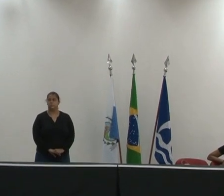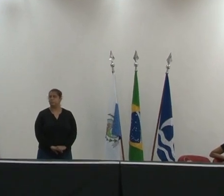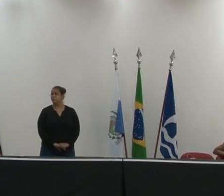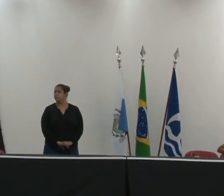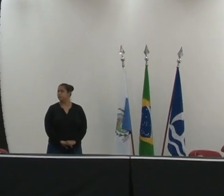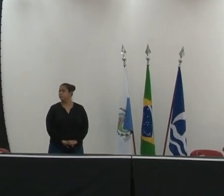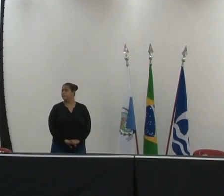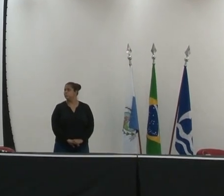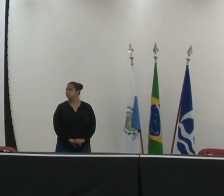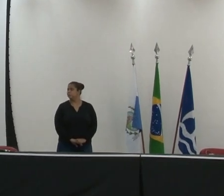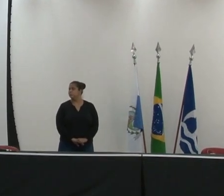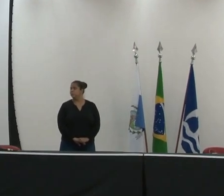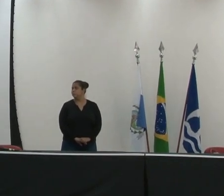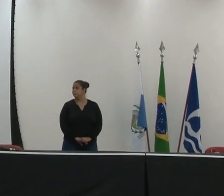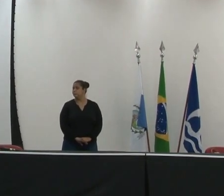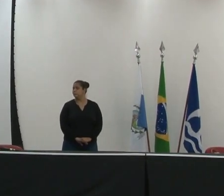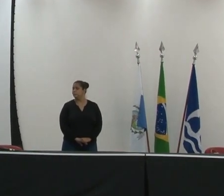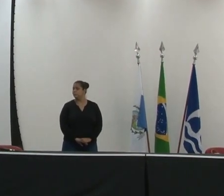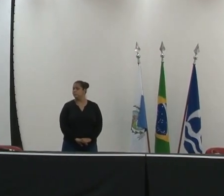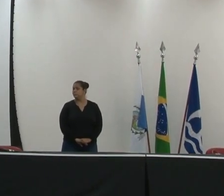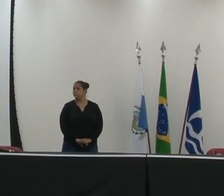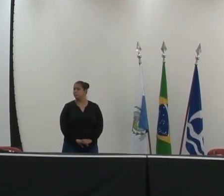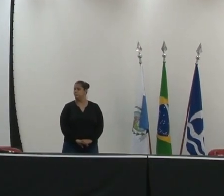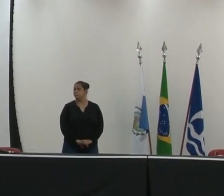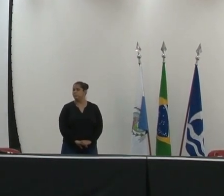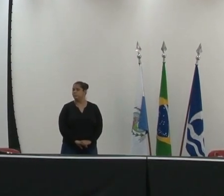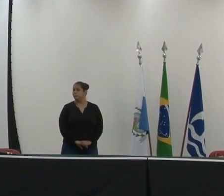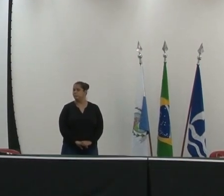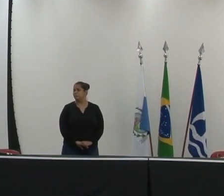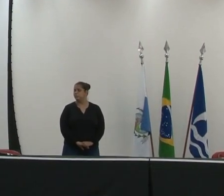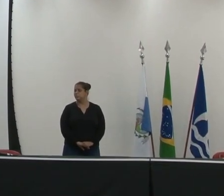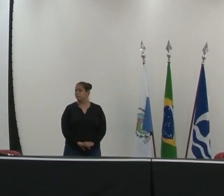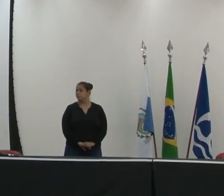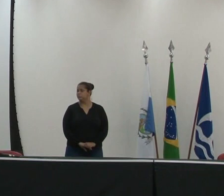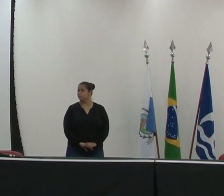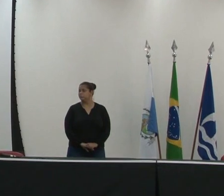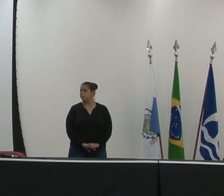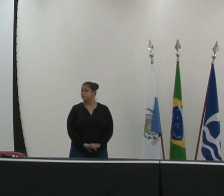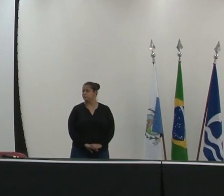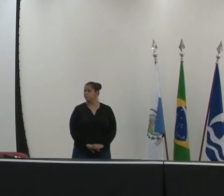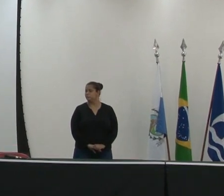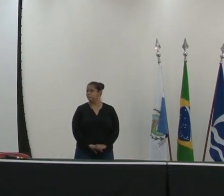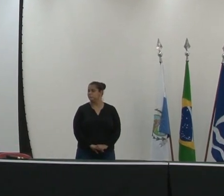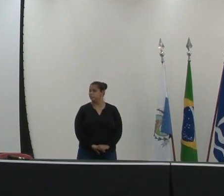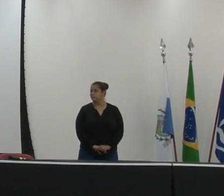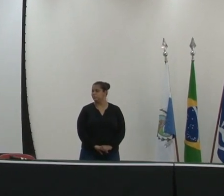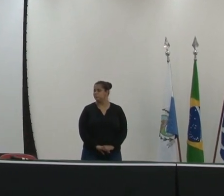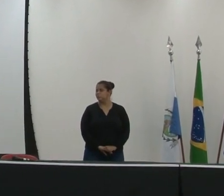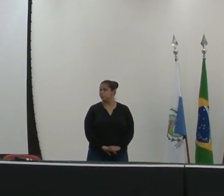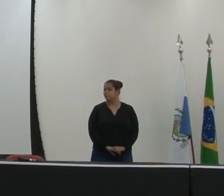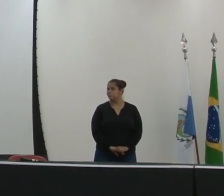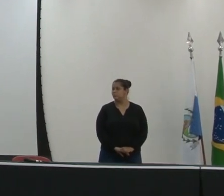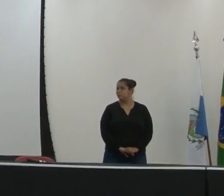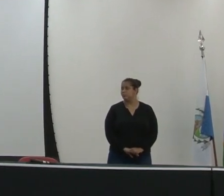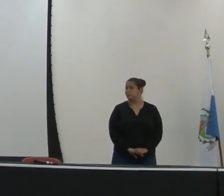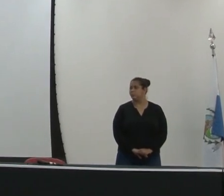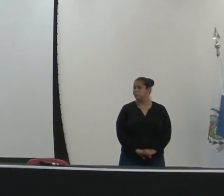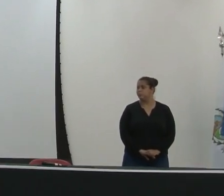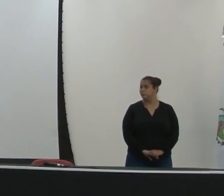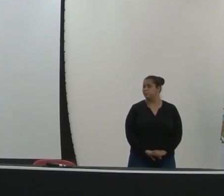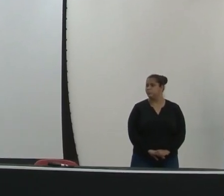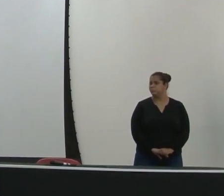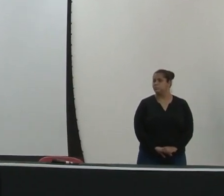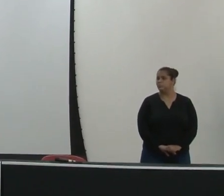que fazer disponível na terça-feira da semana que vem. Até porque se alguém estiver assistindo, vai saber que tem uma outra data.